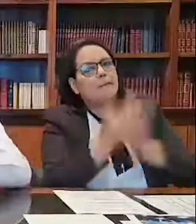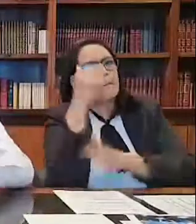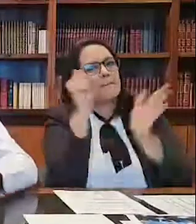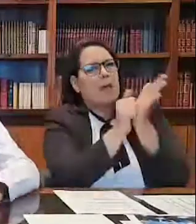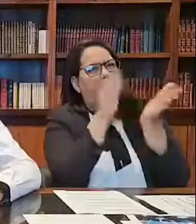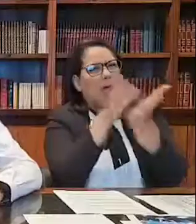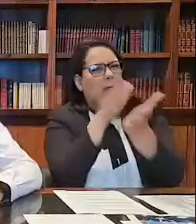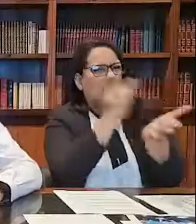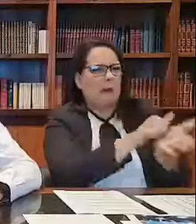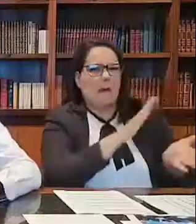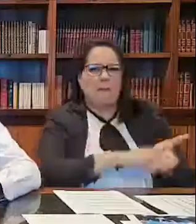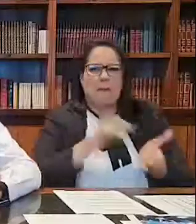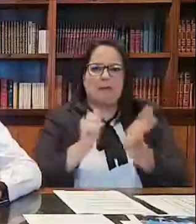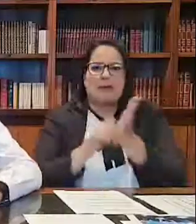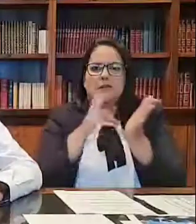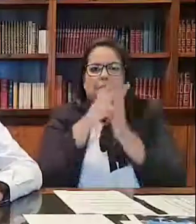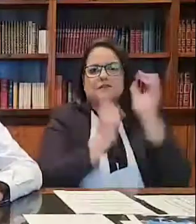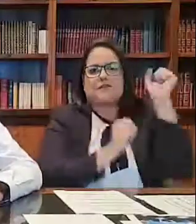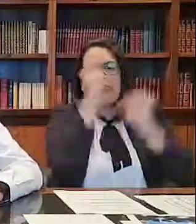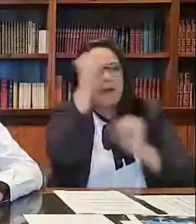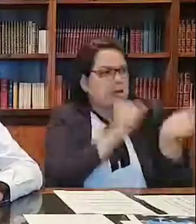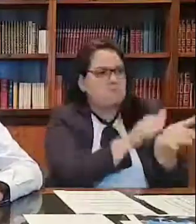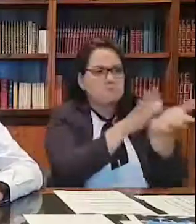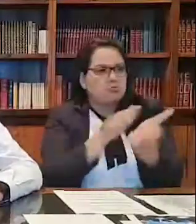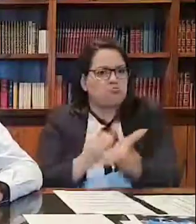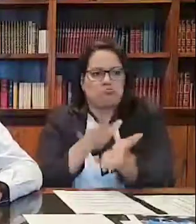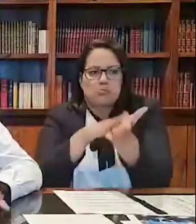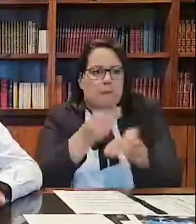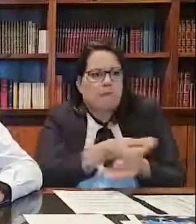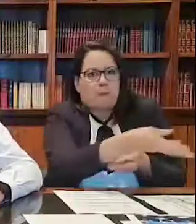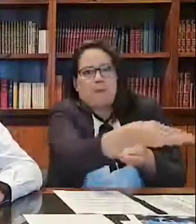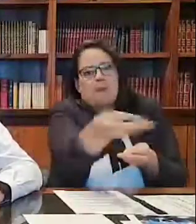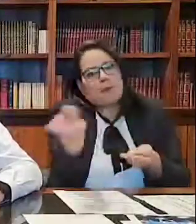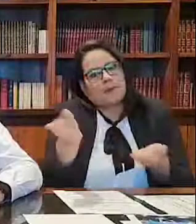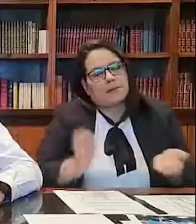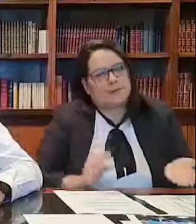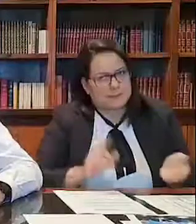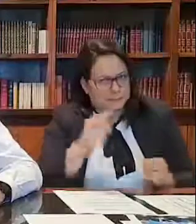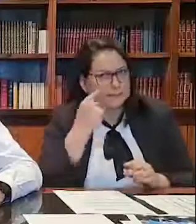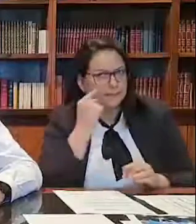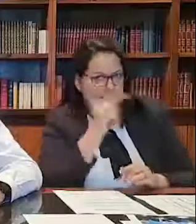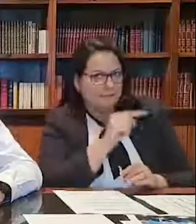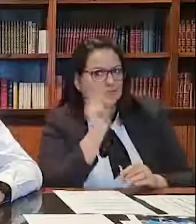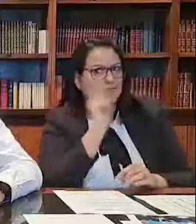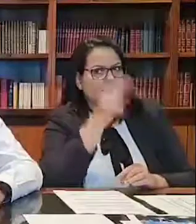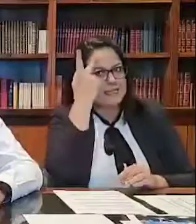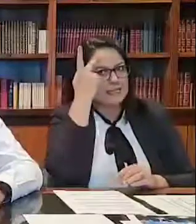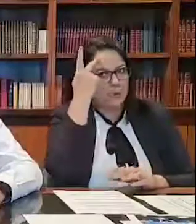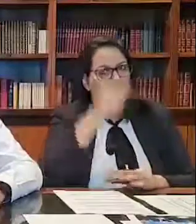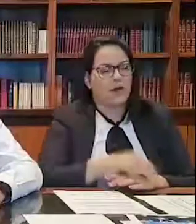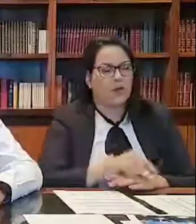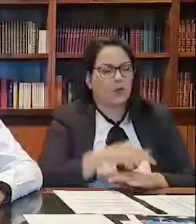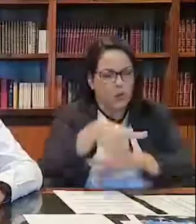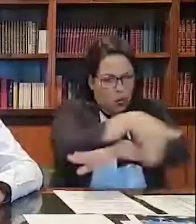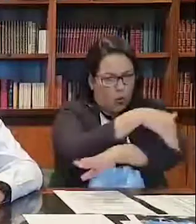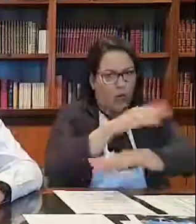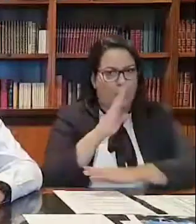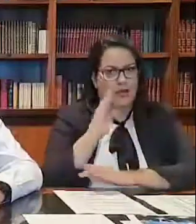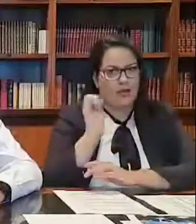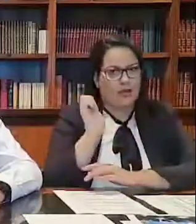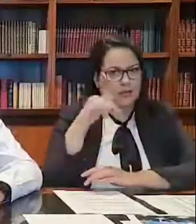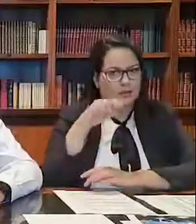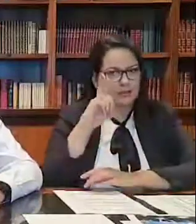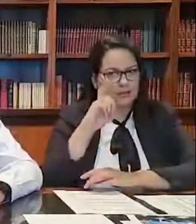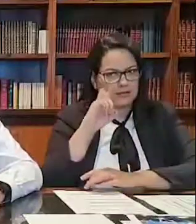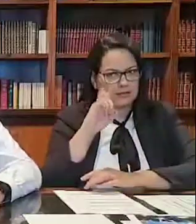agora olha o que eu vi em São Paulo e não acreditar eu peguei peguei uns a Bandeirantes São Paulo para passamos